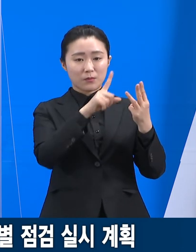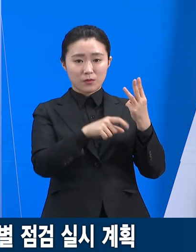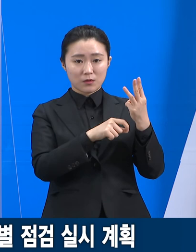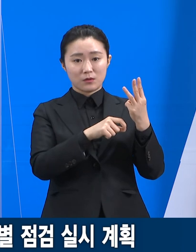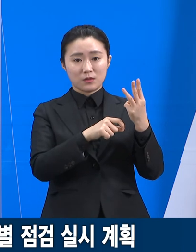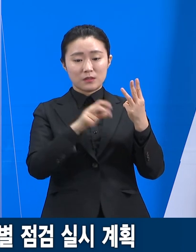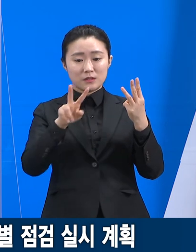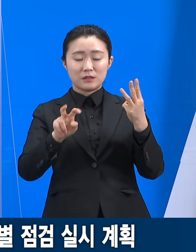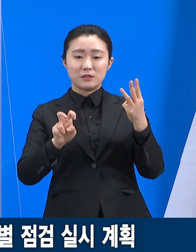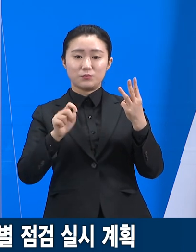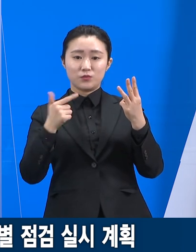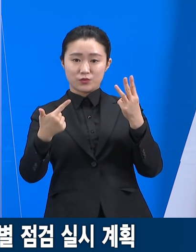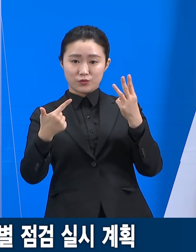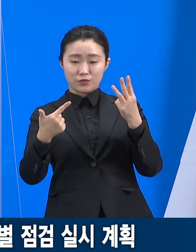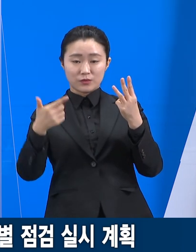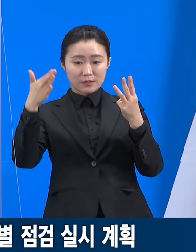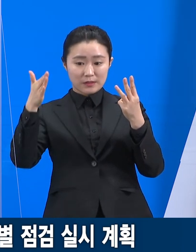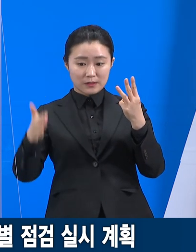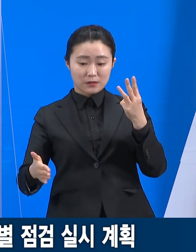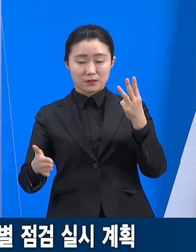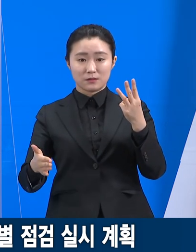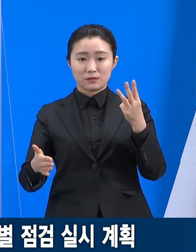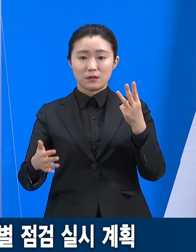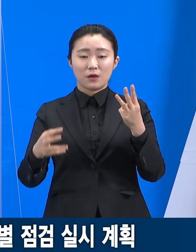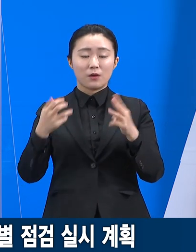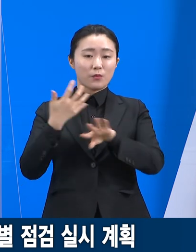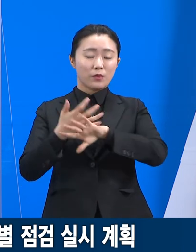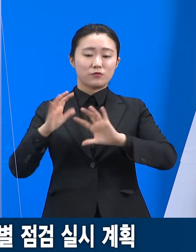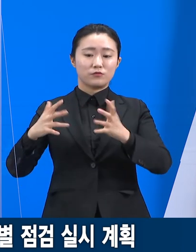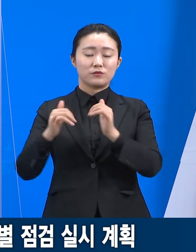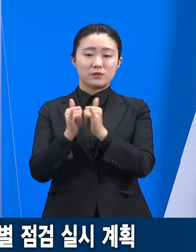대상 선제적인 PCR 검사를 독려하고 있습니다.